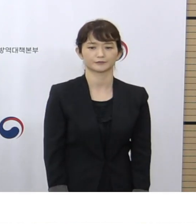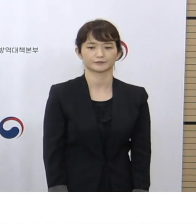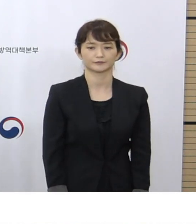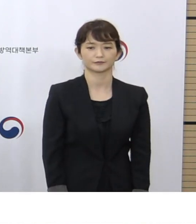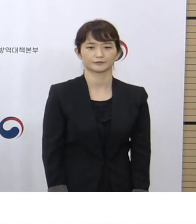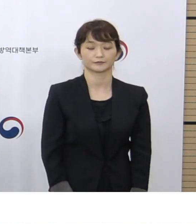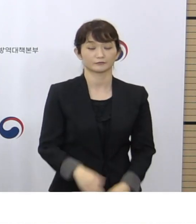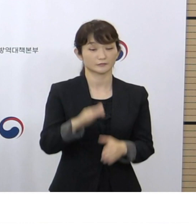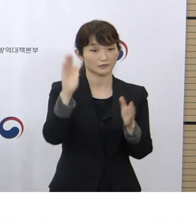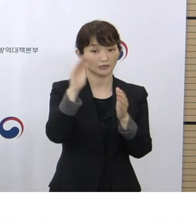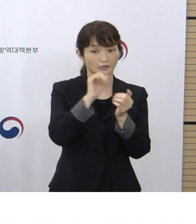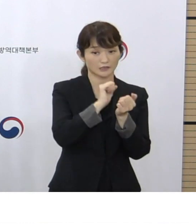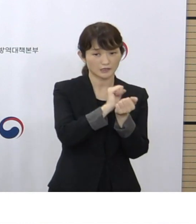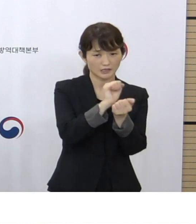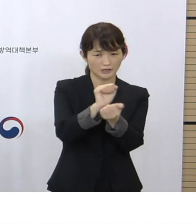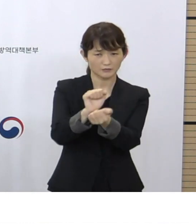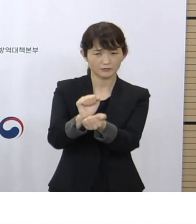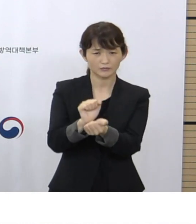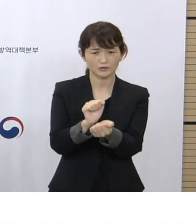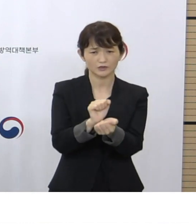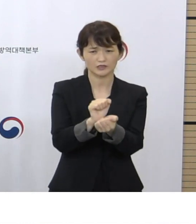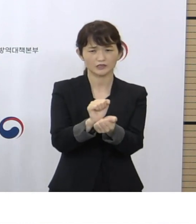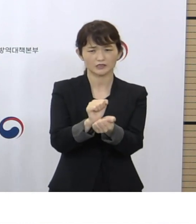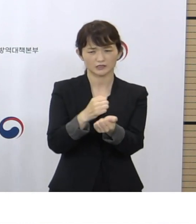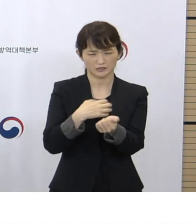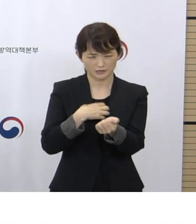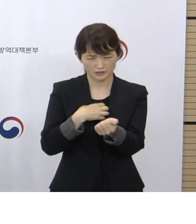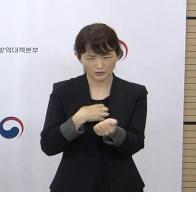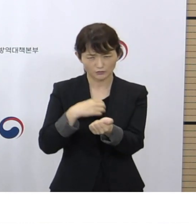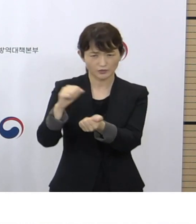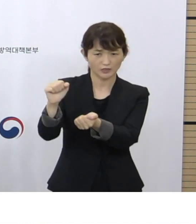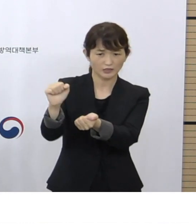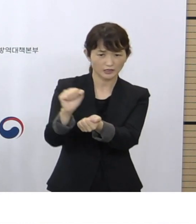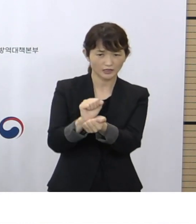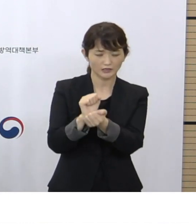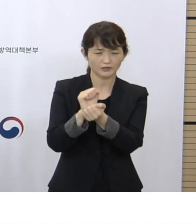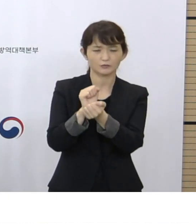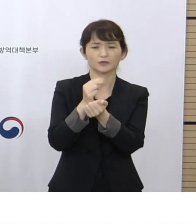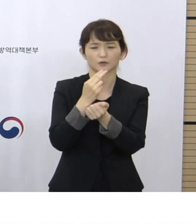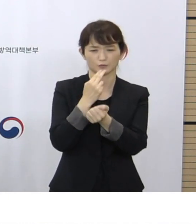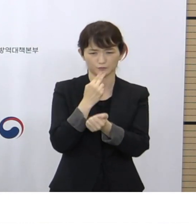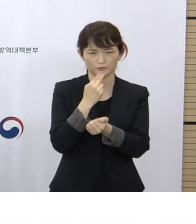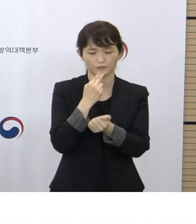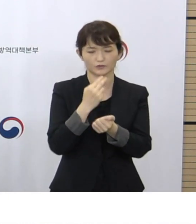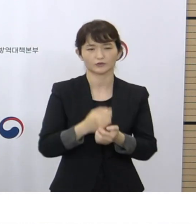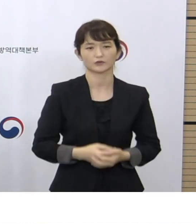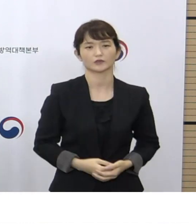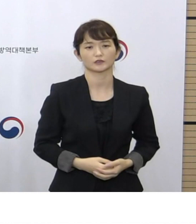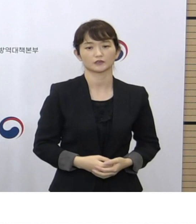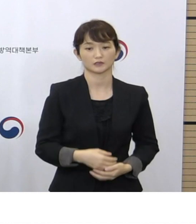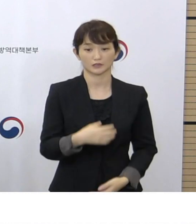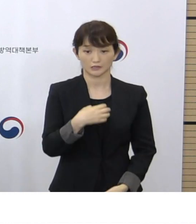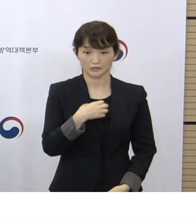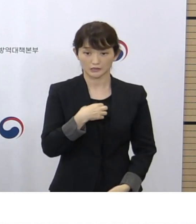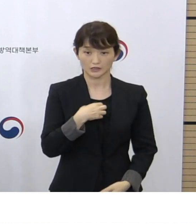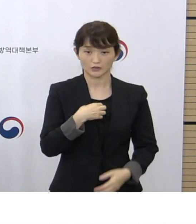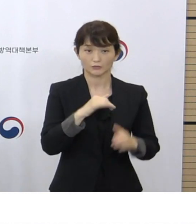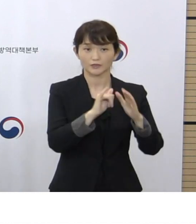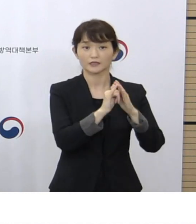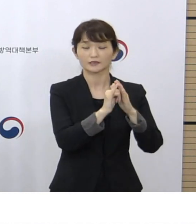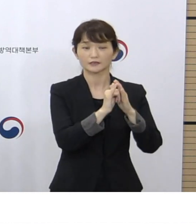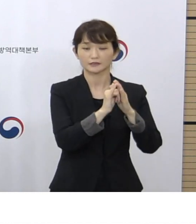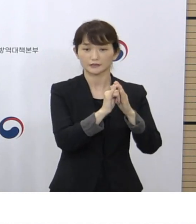또한 학생 감염이 고위험군 감염으로 이어지지 않도록 고위험군